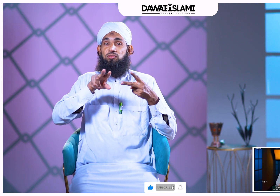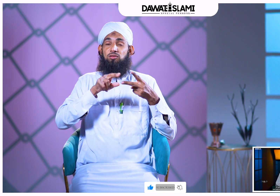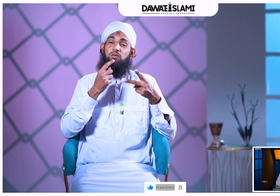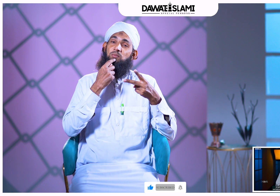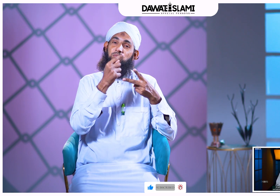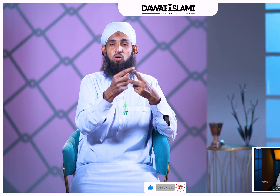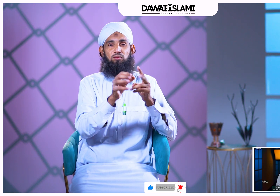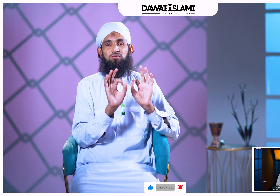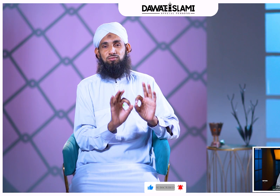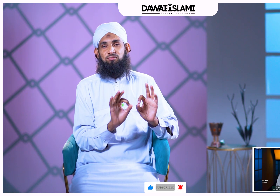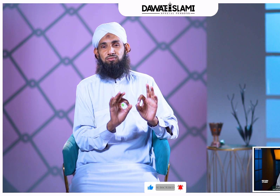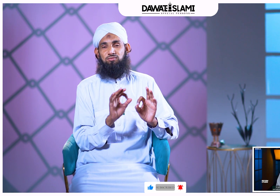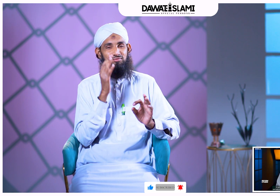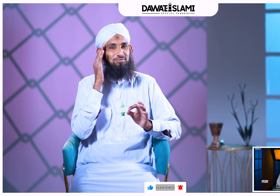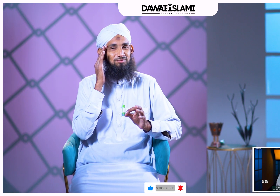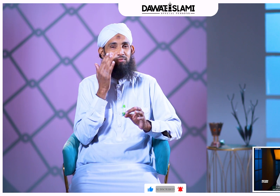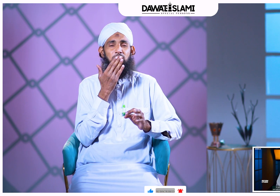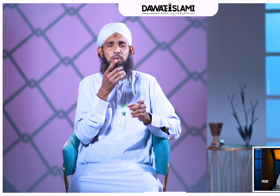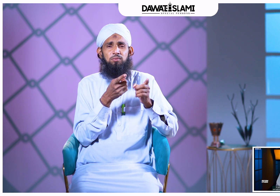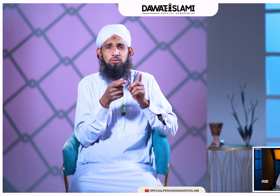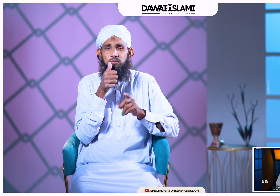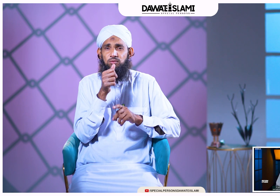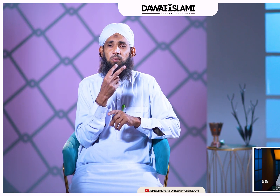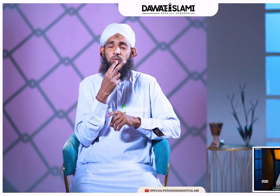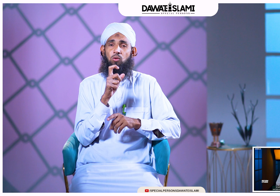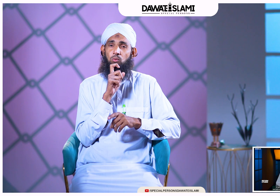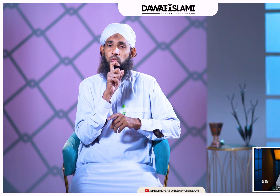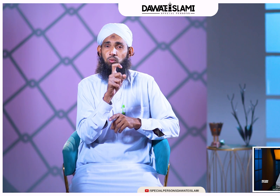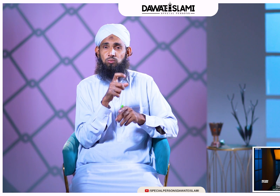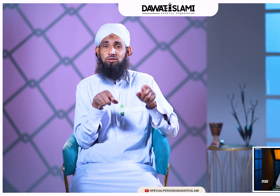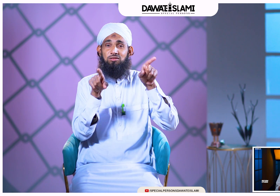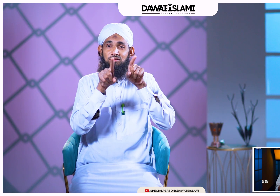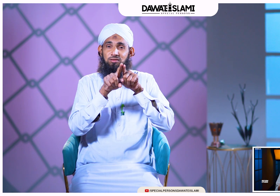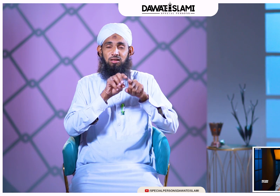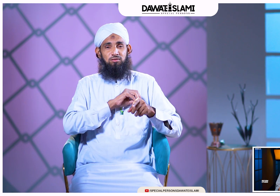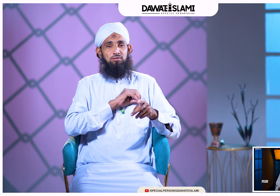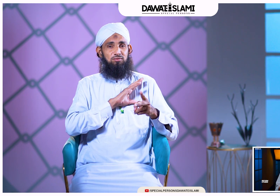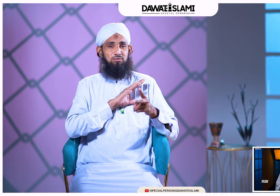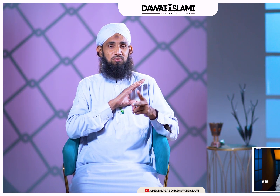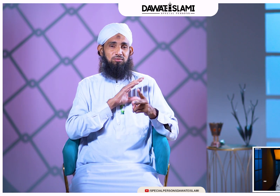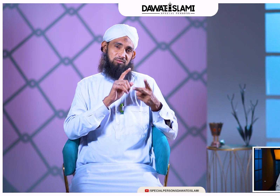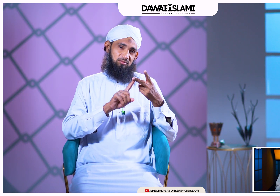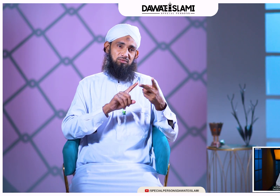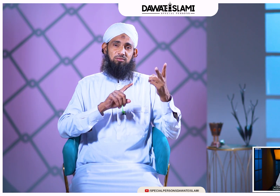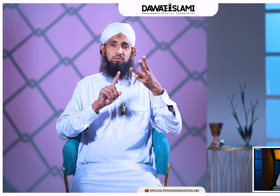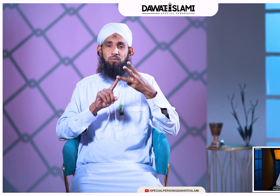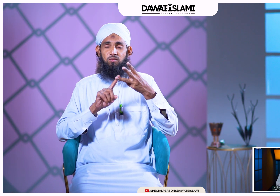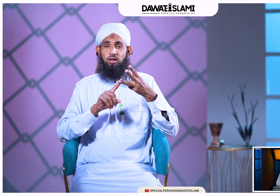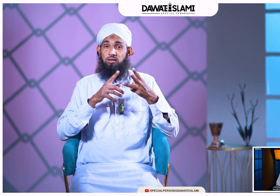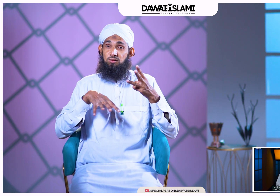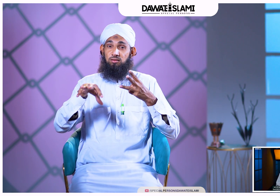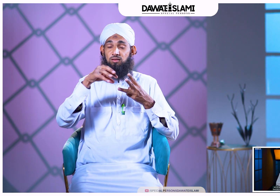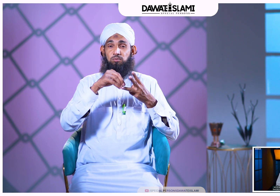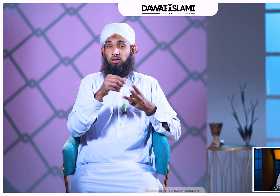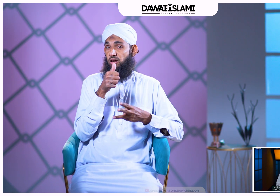مراد ترغیب اور ترہیب ہے، یعنی کسی کام کو کرنے کی ترغیب دینا، موٹیویشن دینا، اور کوئی کام کرنے سے ڈرانا۔ اور نمبر 3،